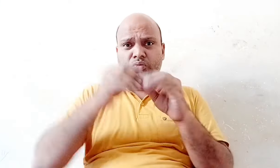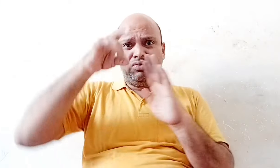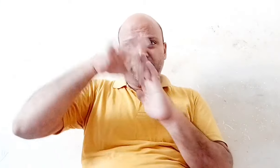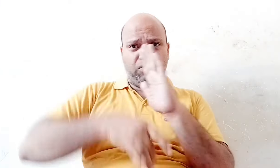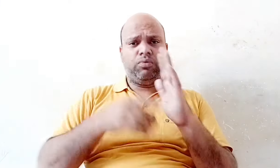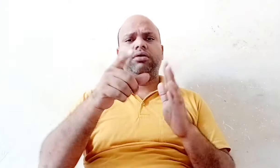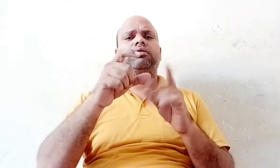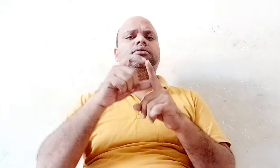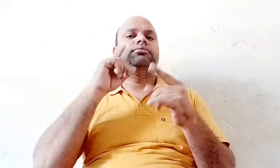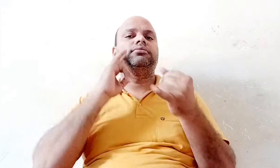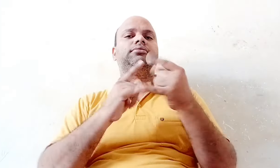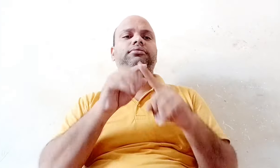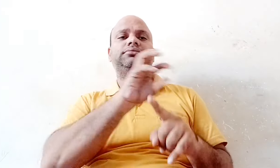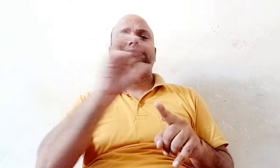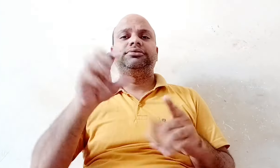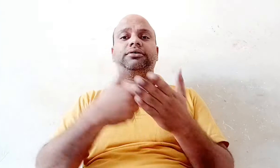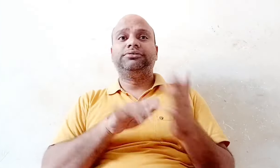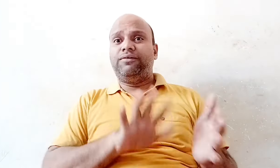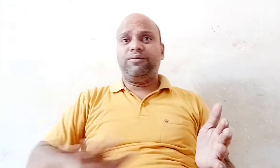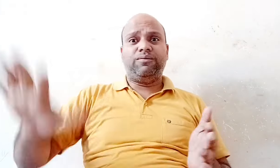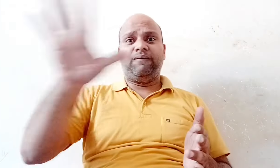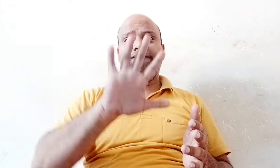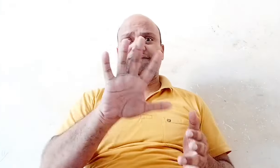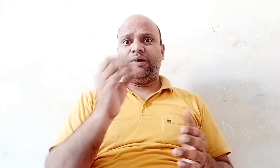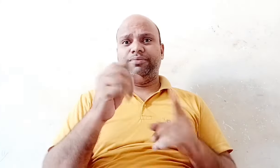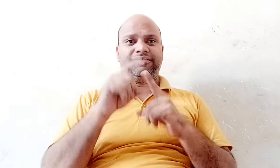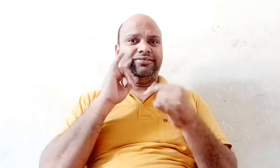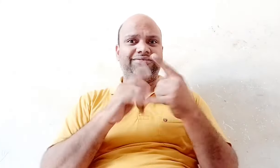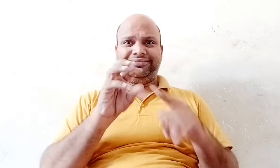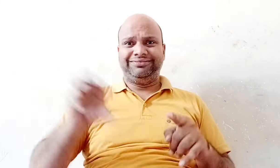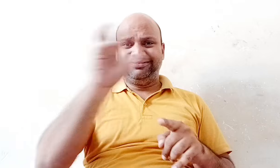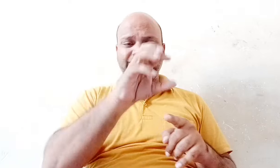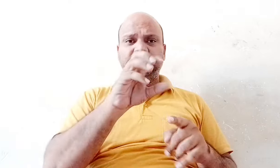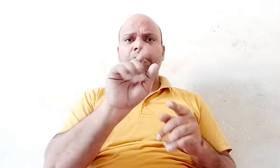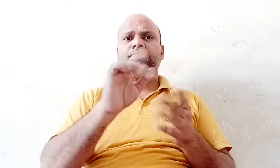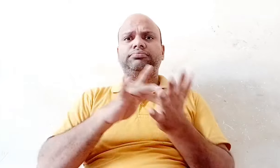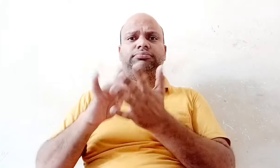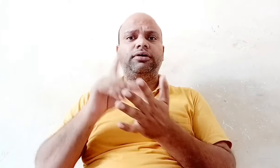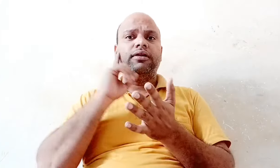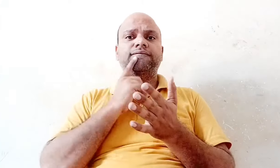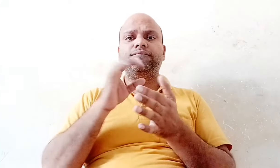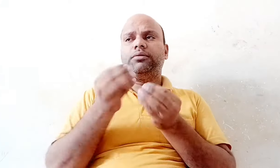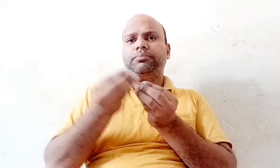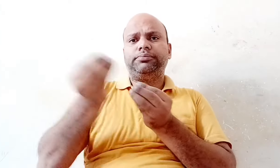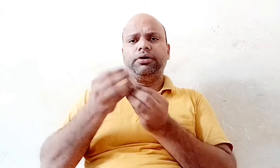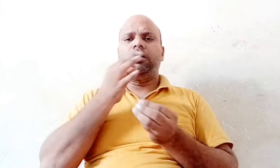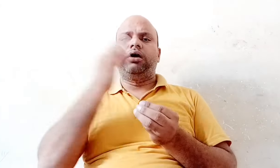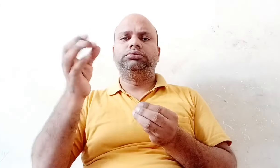gov.in/para-upalabdha-hai. Anuvava Pramana Patra Faji Pajain Para Sambadita Avadaka Ki Niyakti Nirasta Karati Hu.